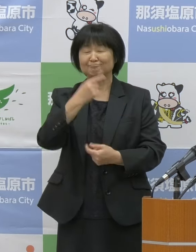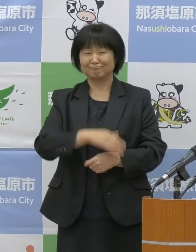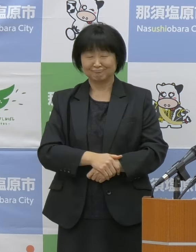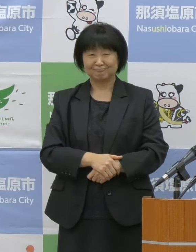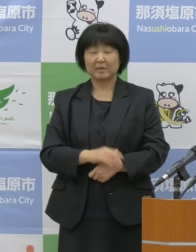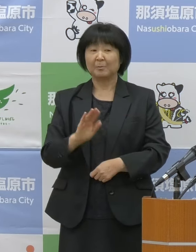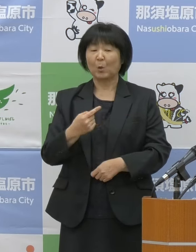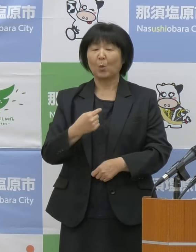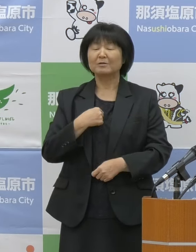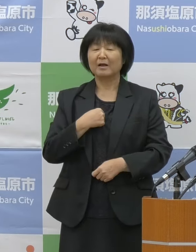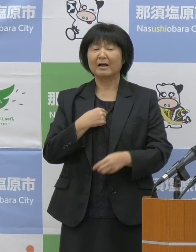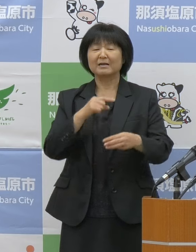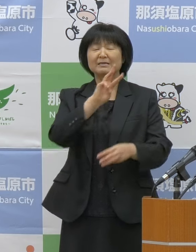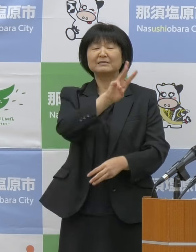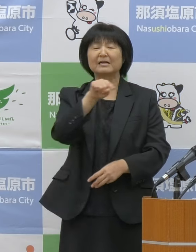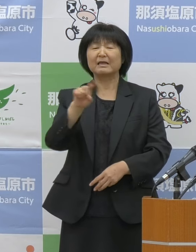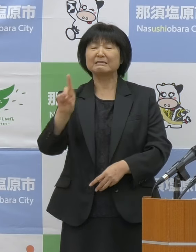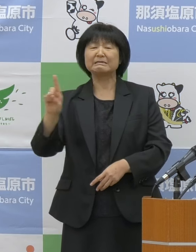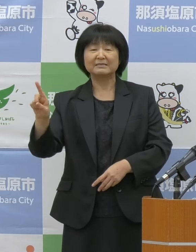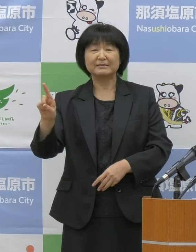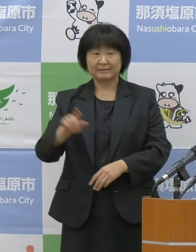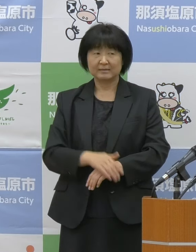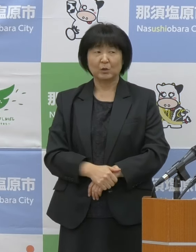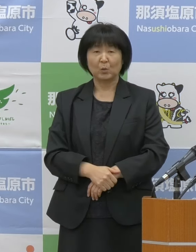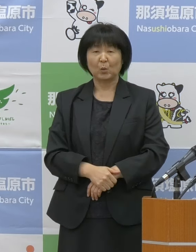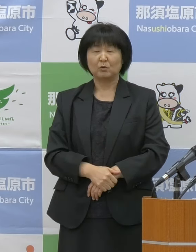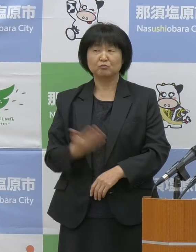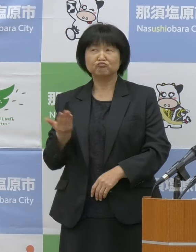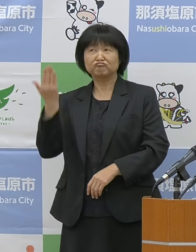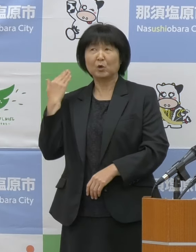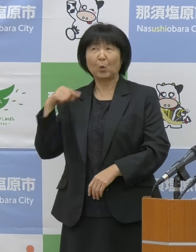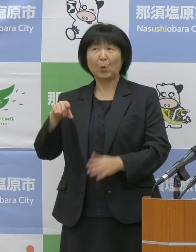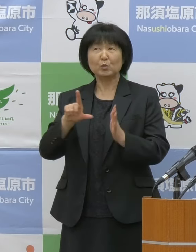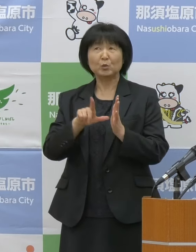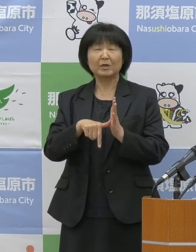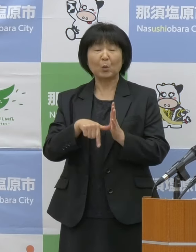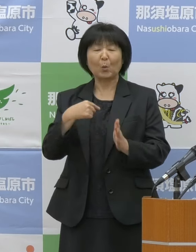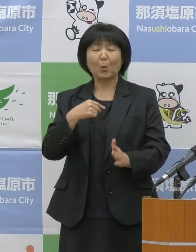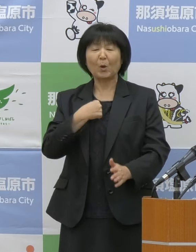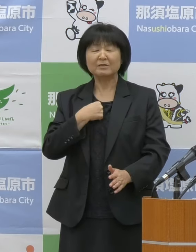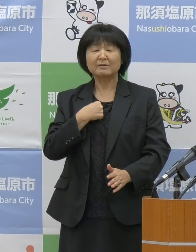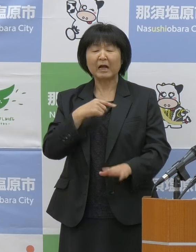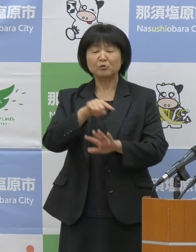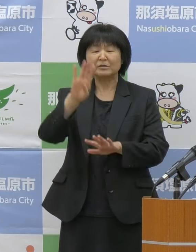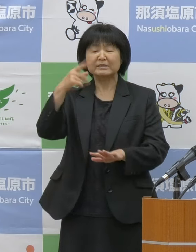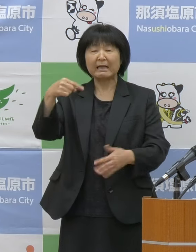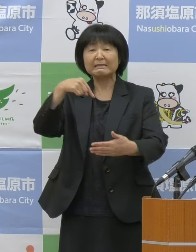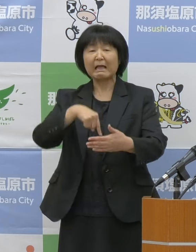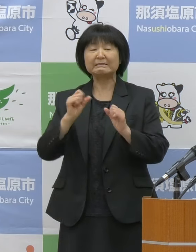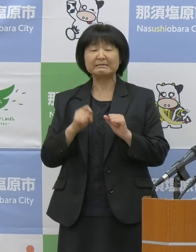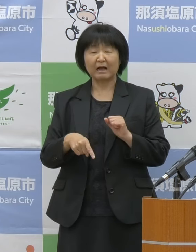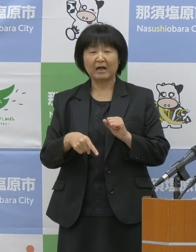は 3.11 の、当時私は栃木県内におりましたけれども、実際